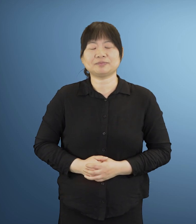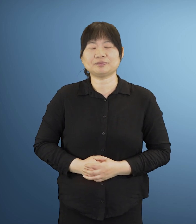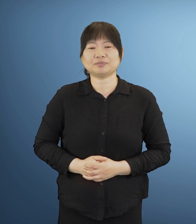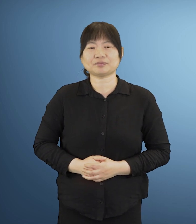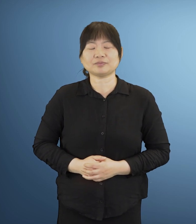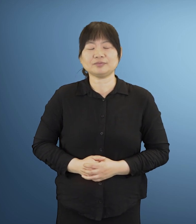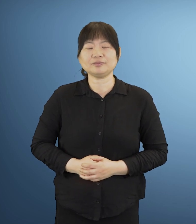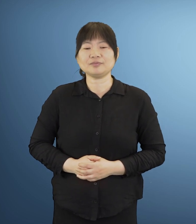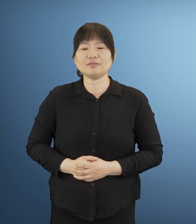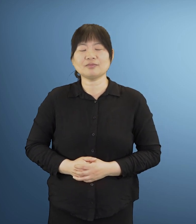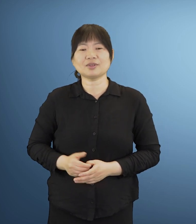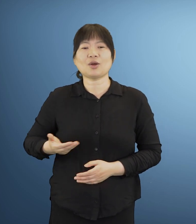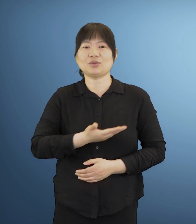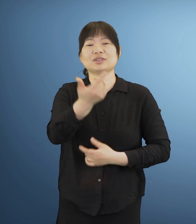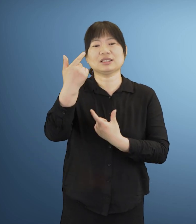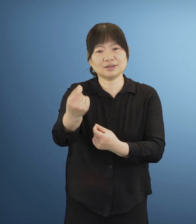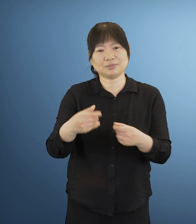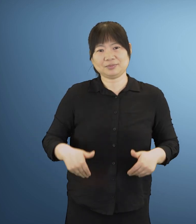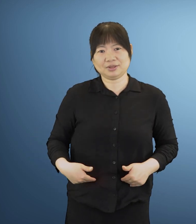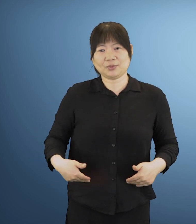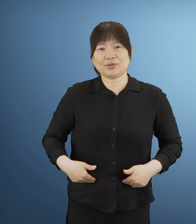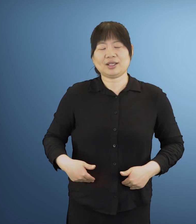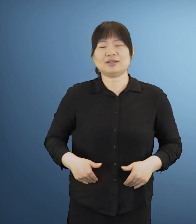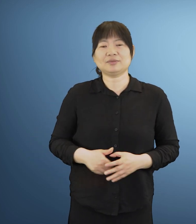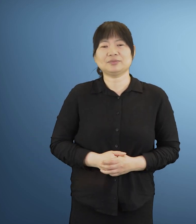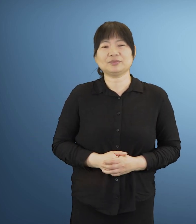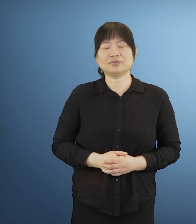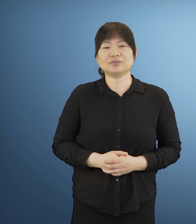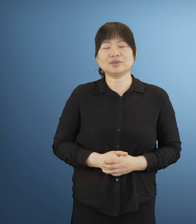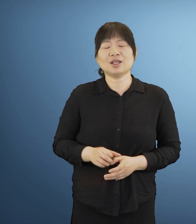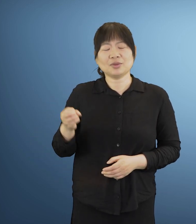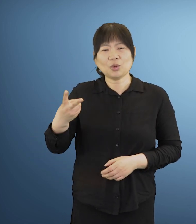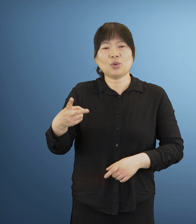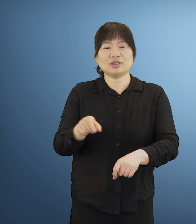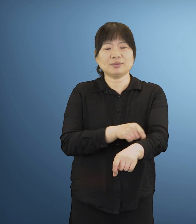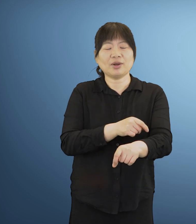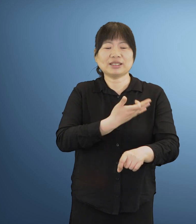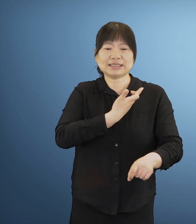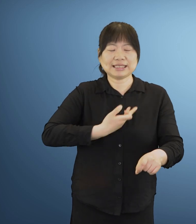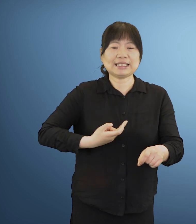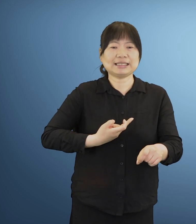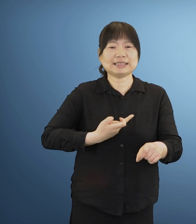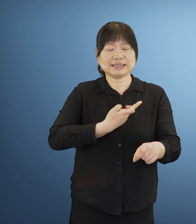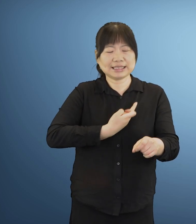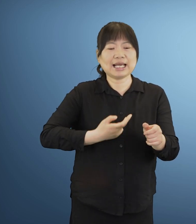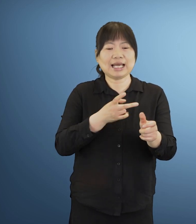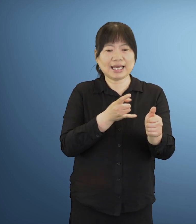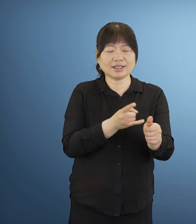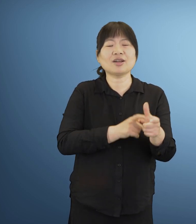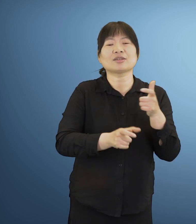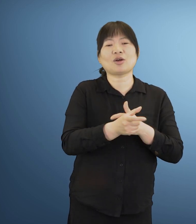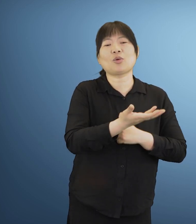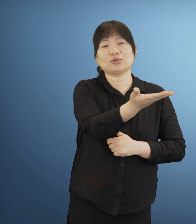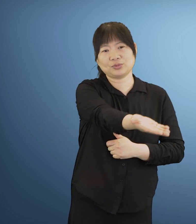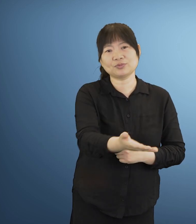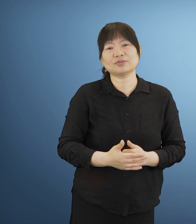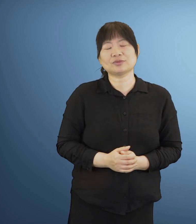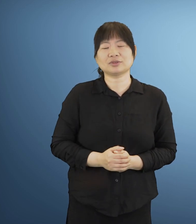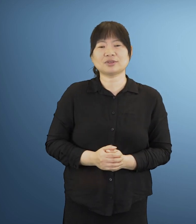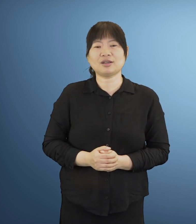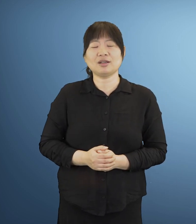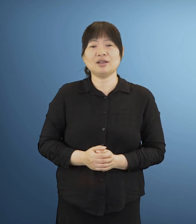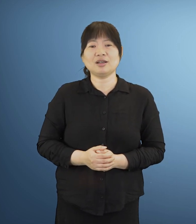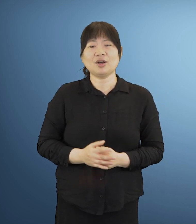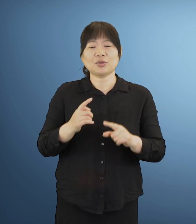특별히 제자들에게, 우리가 그 교회 공동체 안에 들어와 있는 들을 귀를 가지고